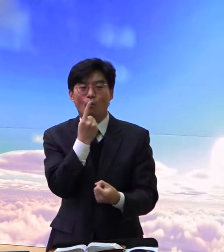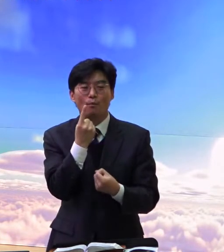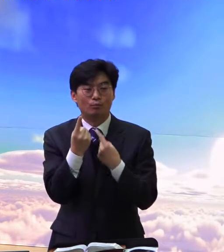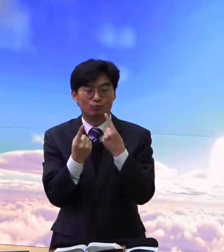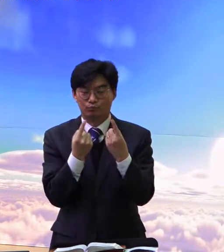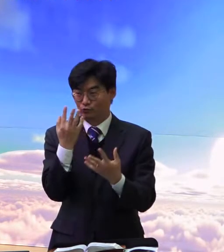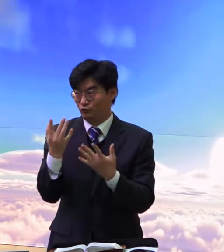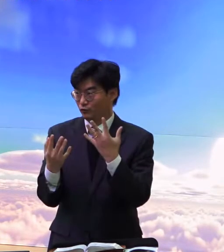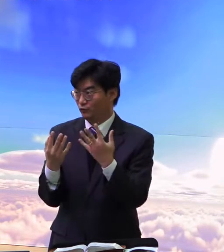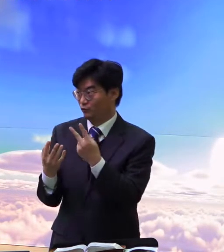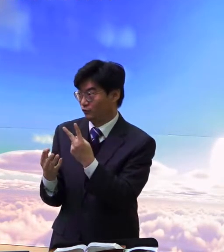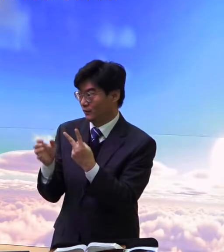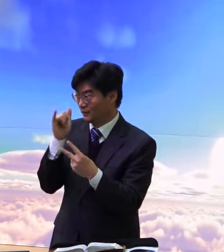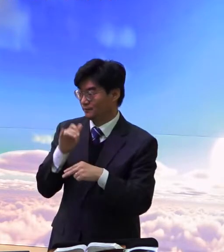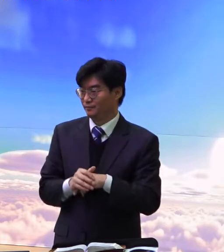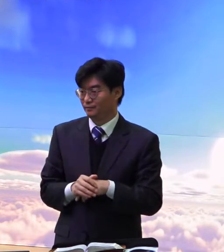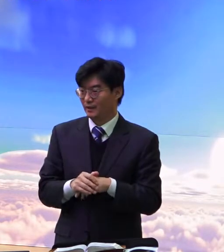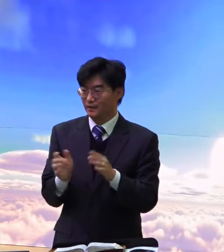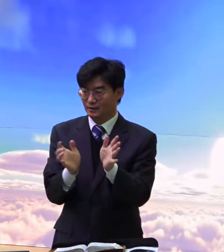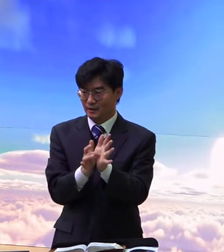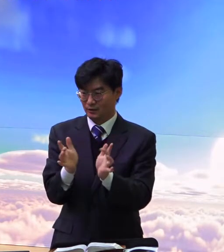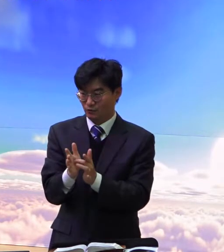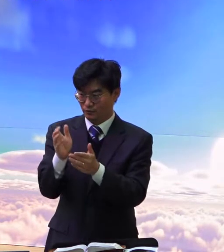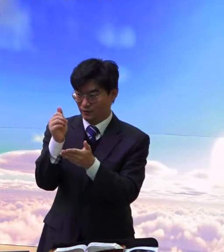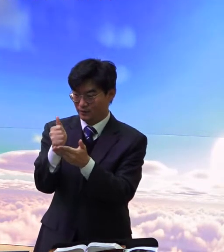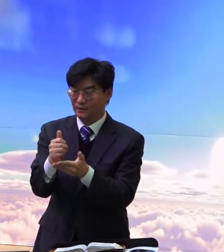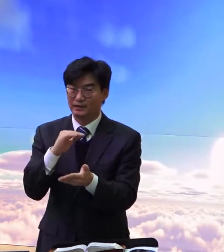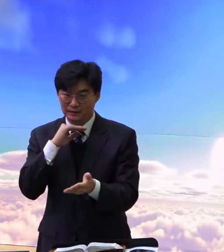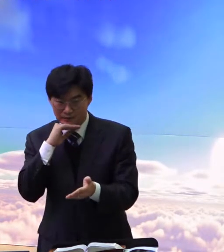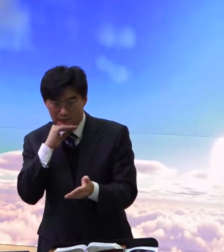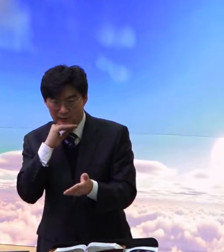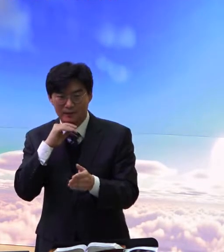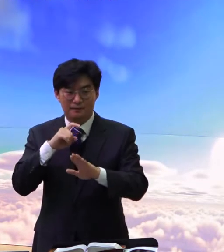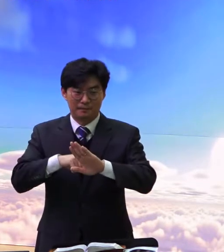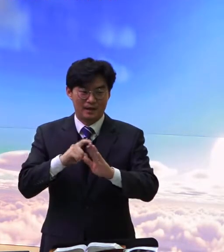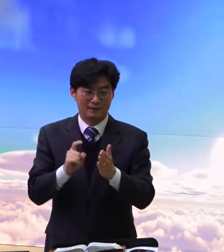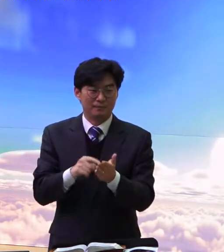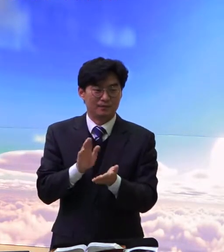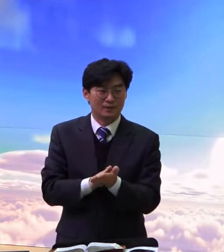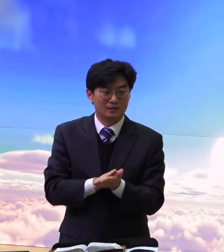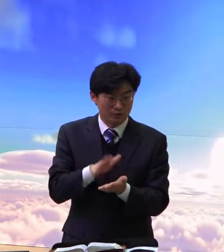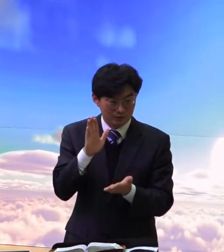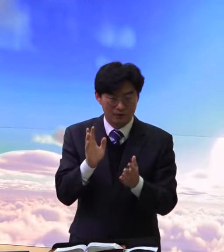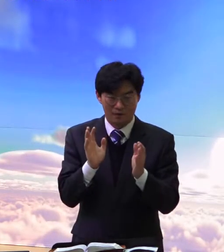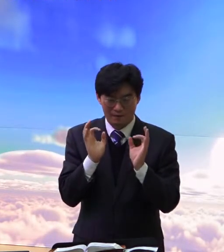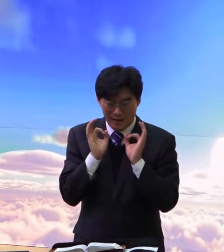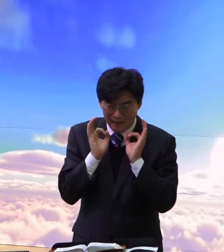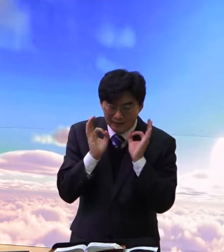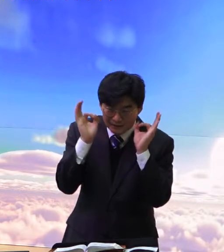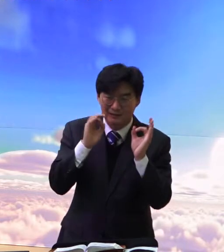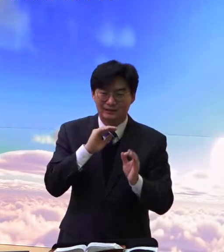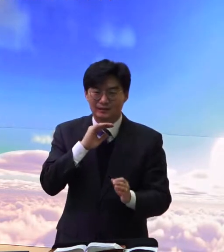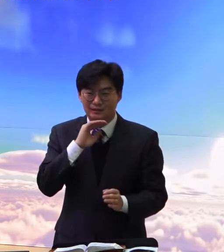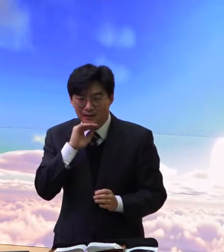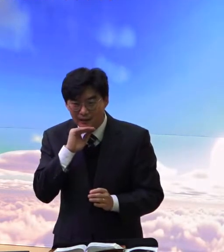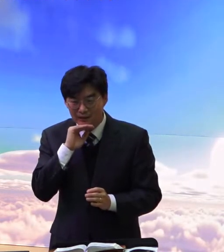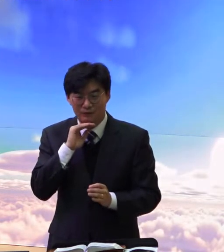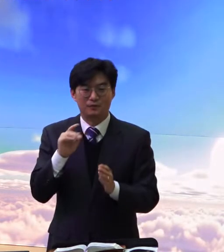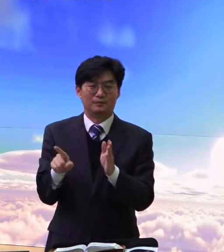기다리고 준비하는 우리의 마음도 더 뜨거워지고 또 더 정말 간절해지기를 주님의 이름으로 축복합니다.